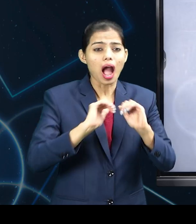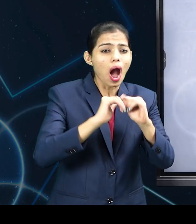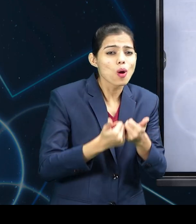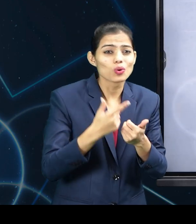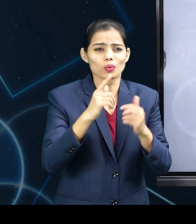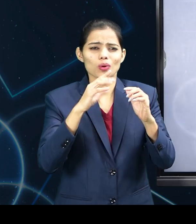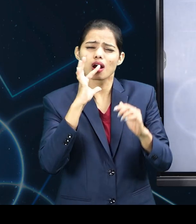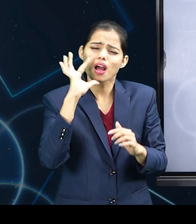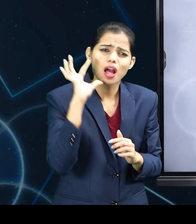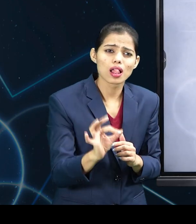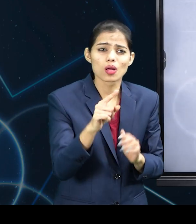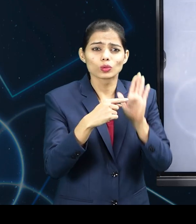आप उसे क्या उत्तर देंगे?